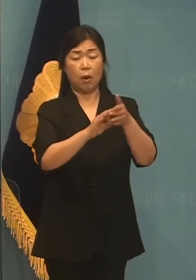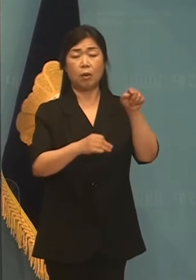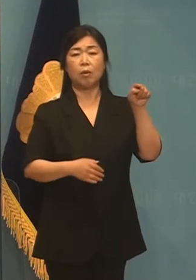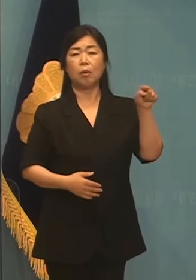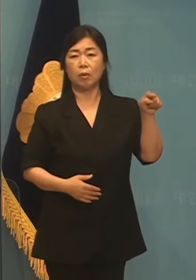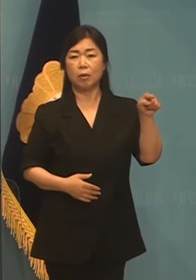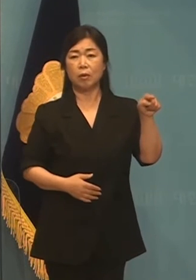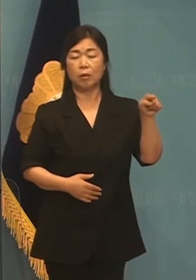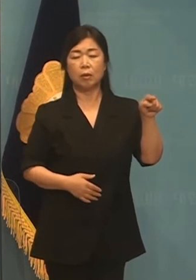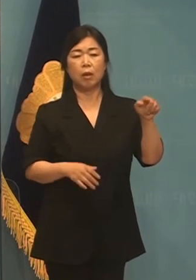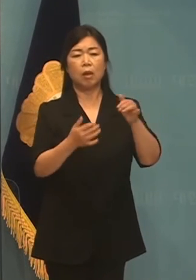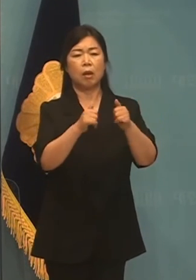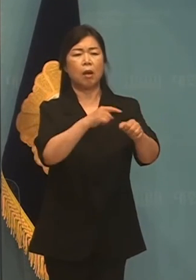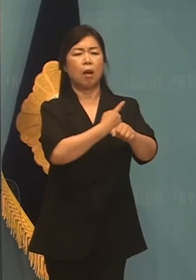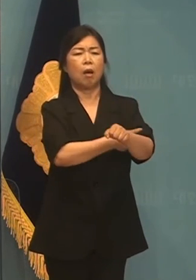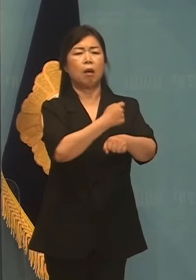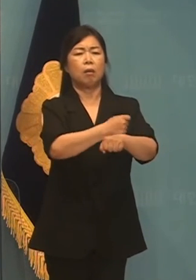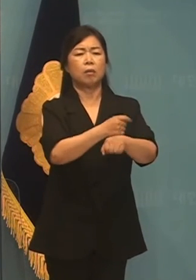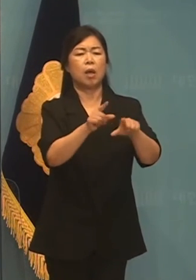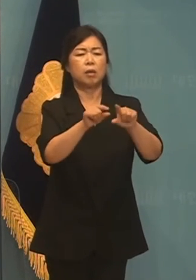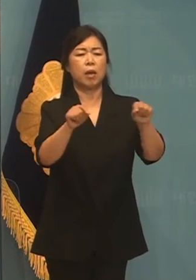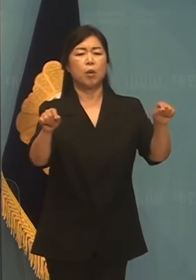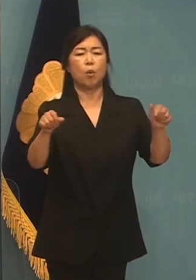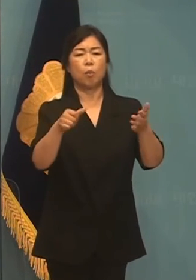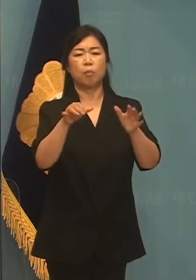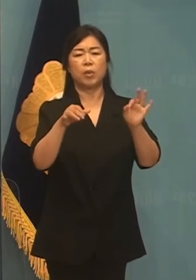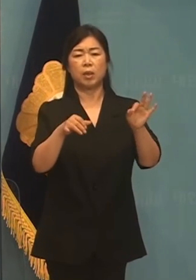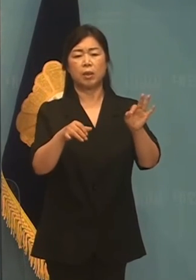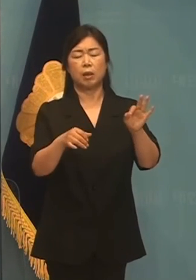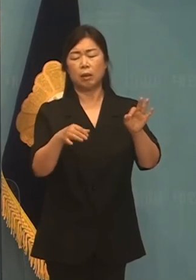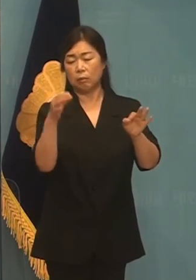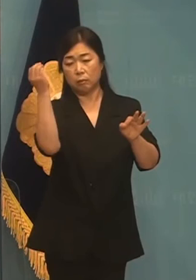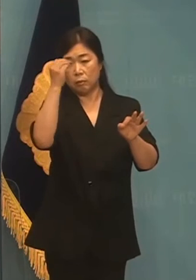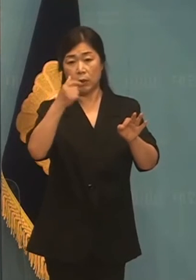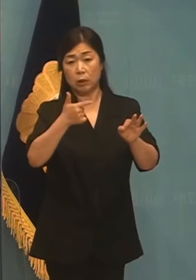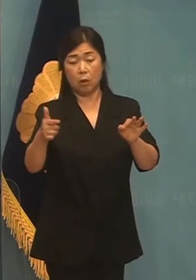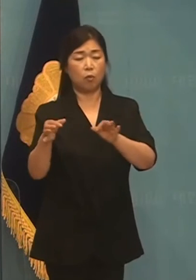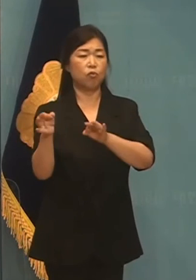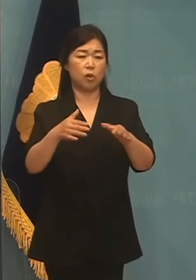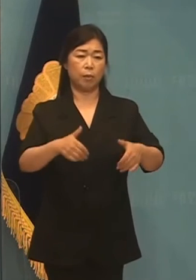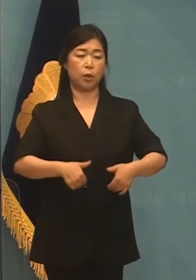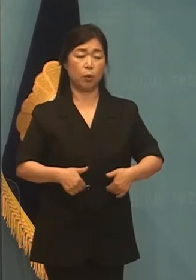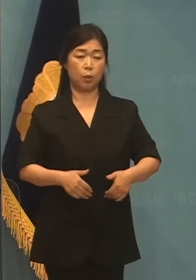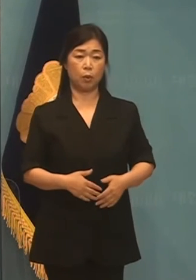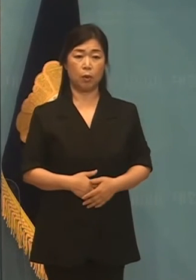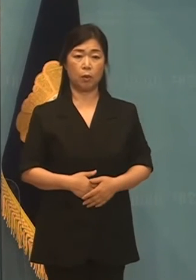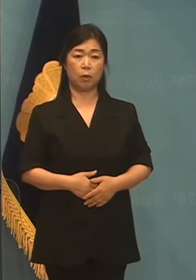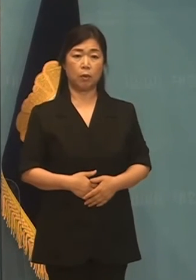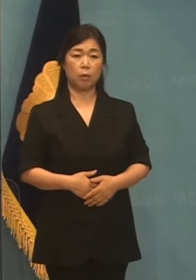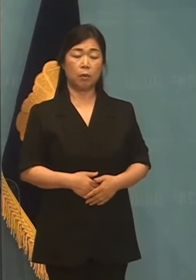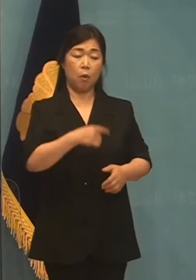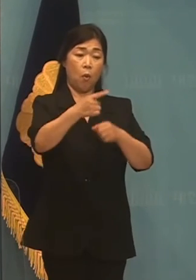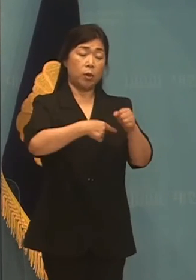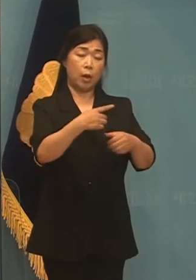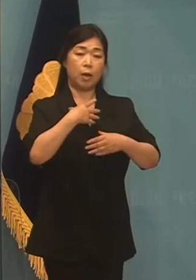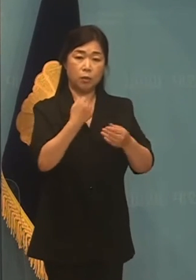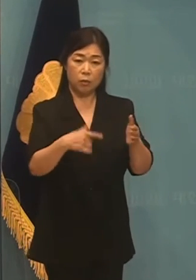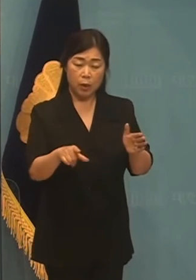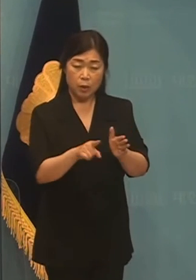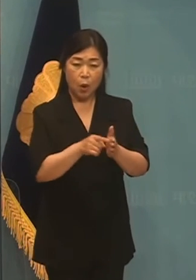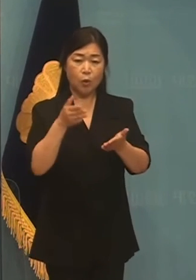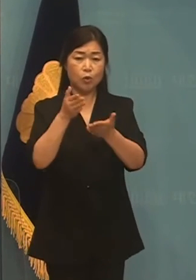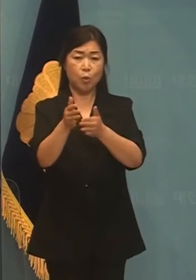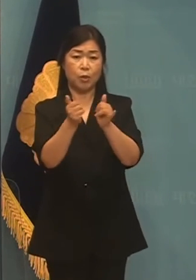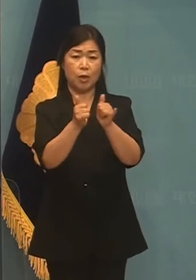것은 인건비보다도 재료비가 막대하게 투자되어야 합니다. 원전의 안전을 위한